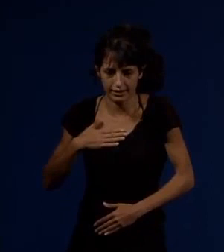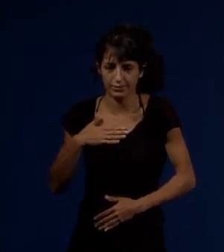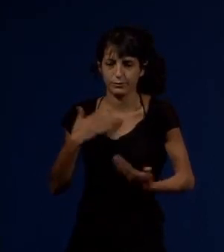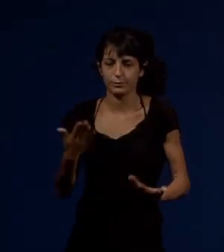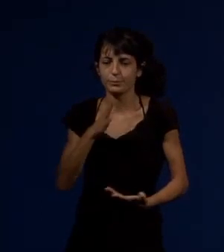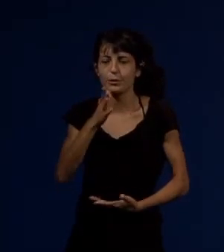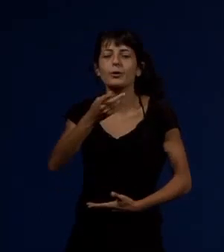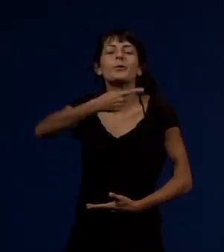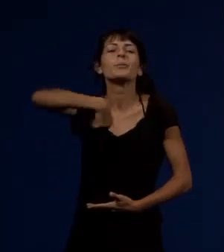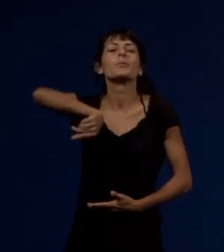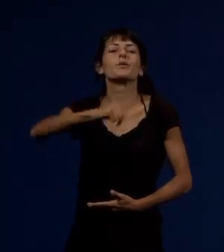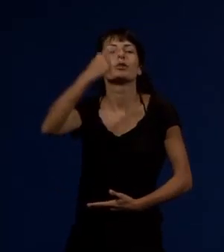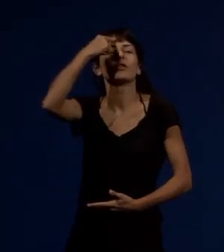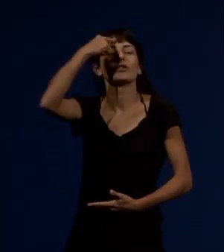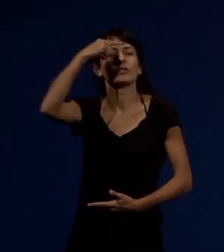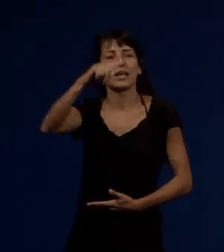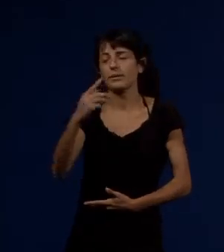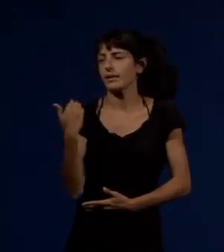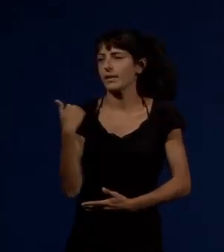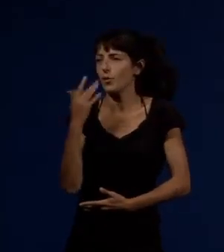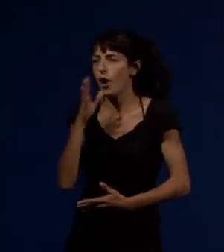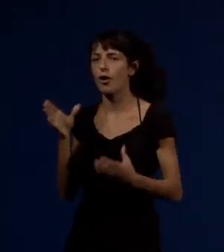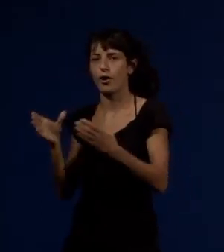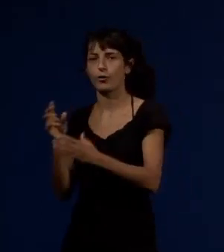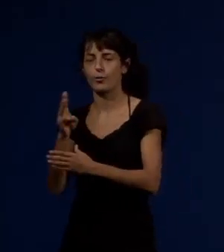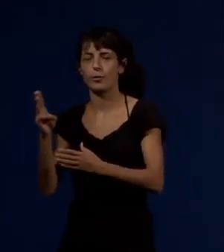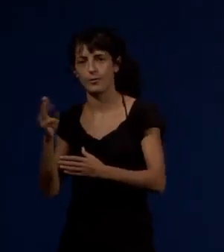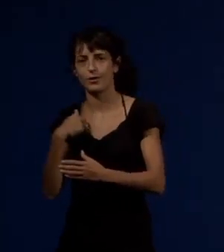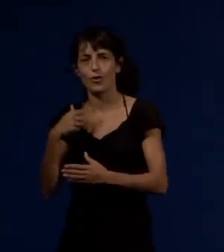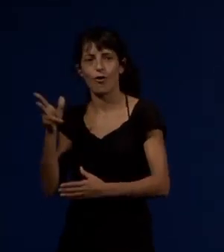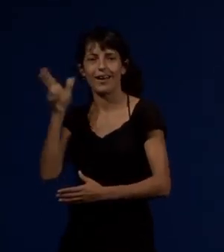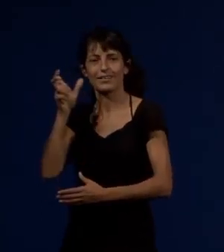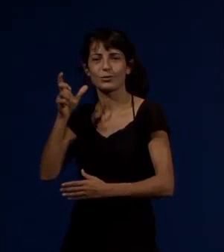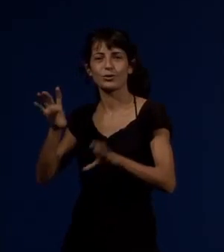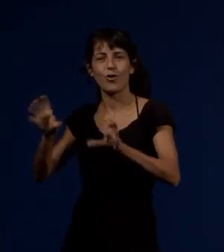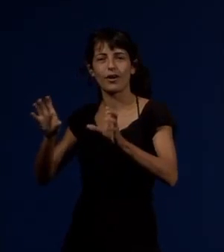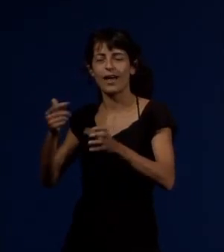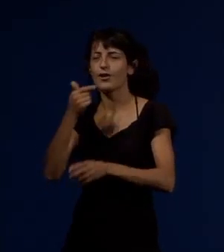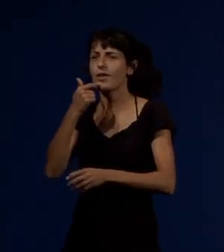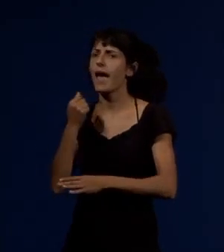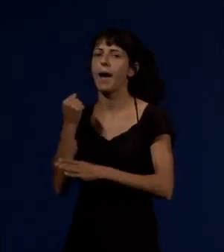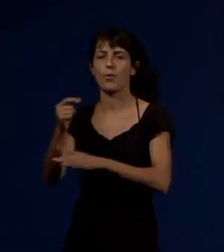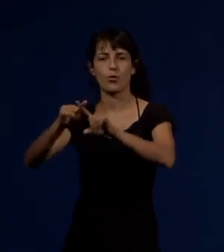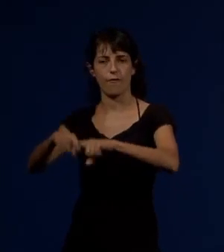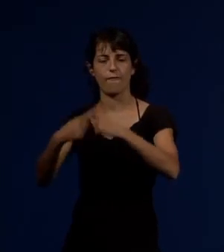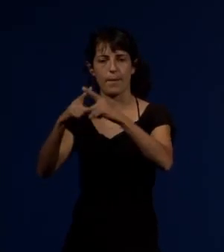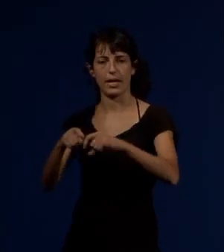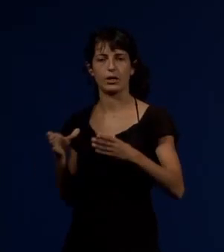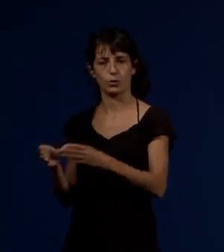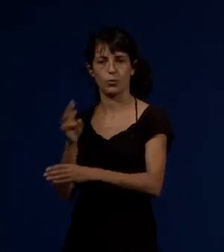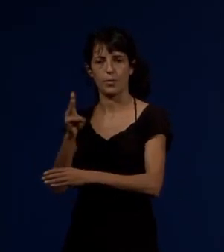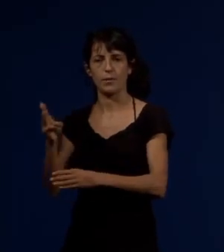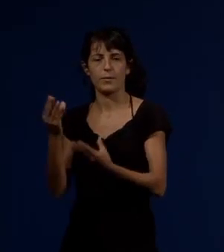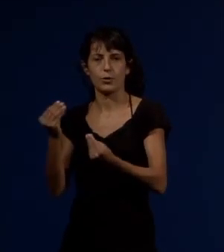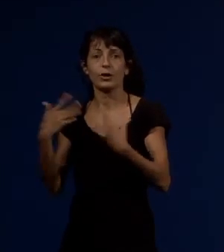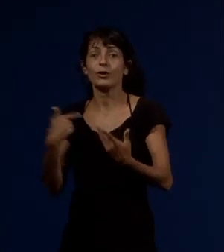Sabedes que estes días están presumindo o Partido Popular, eu escoitos na radio os seus anuncios, están presumindo de apoio á familia. Eu quería ensinarvos